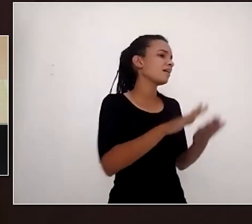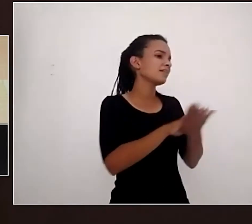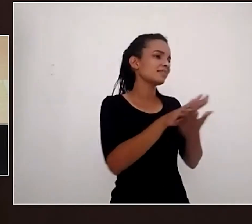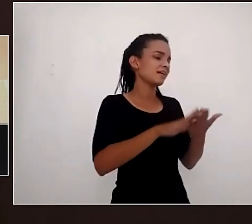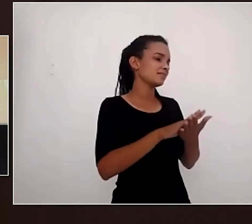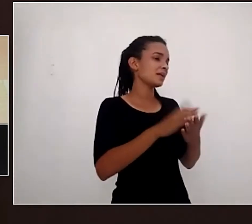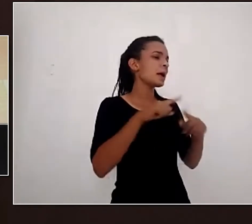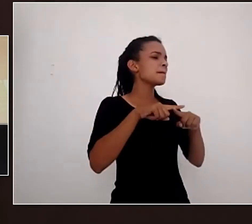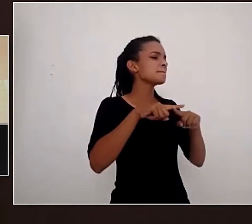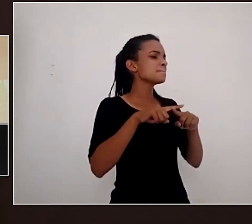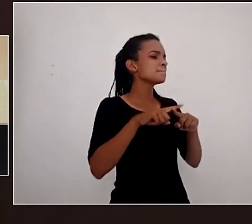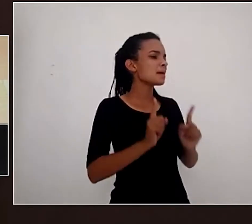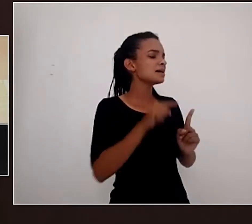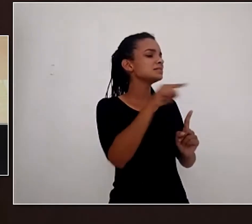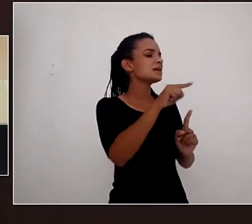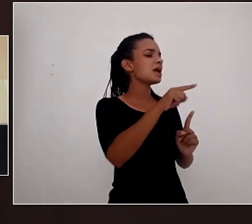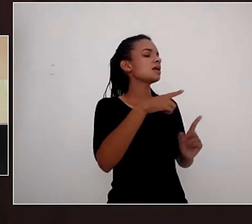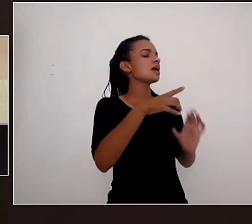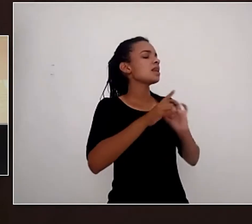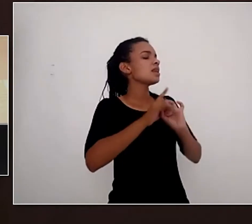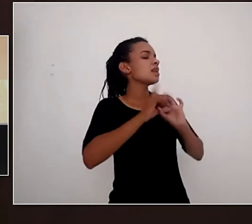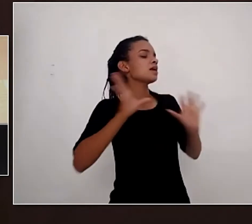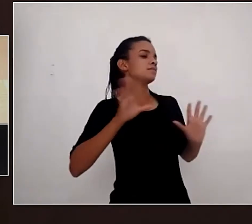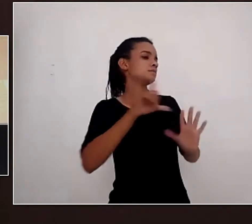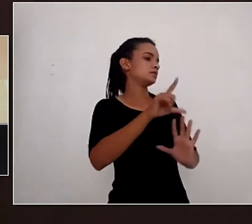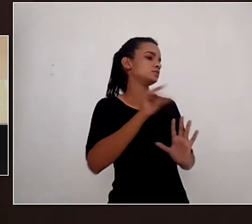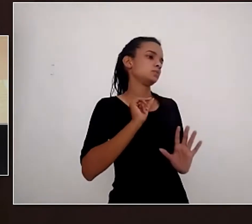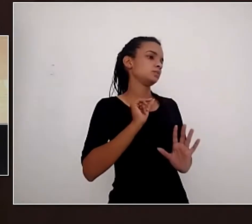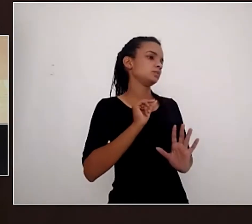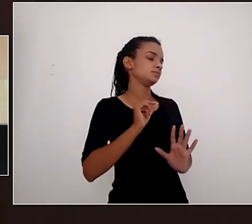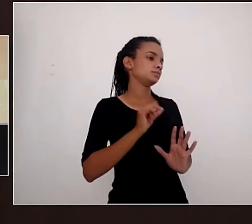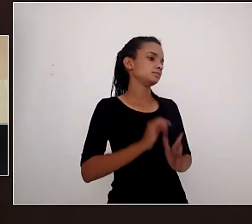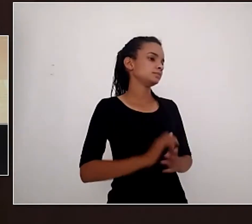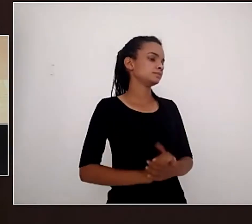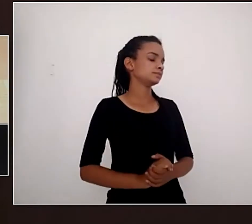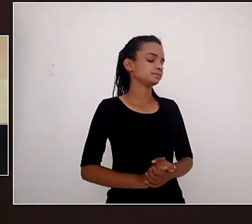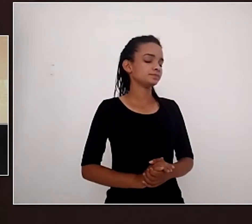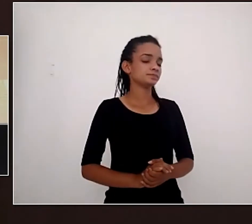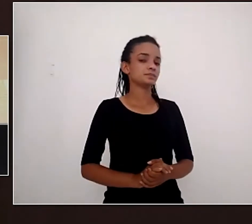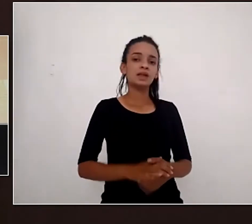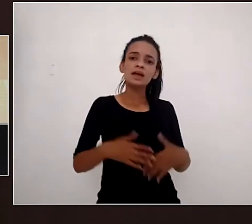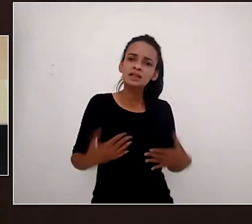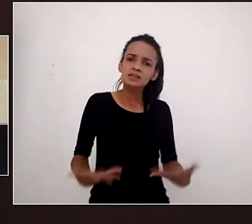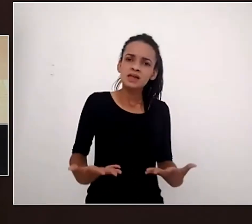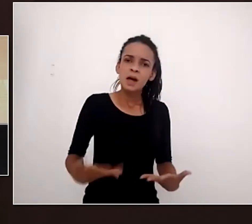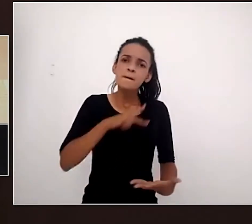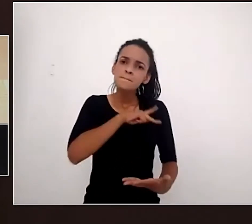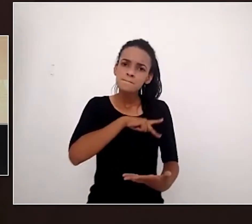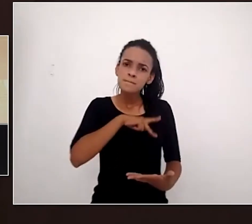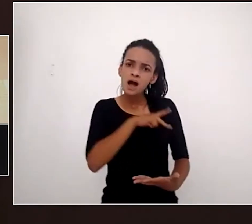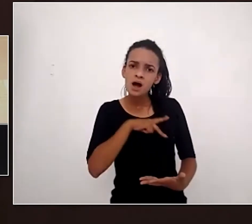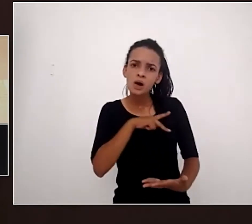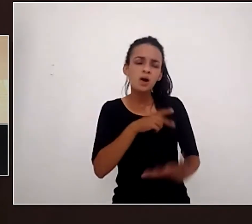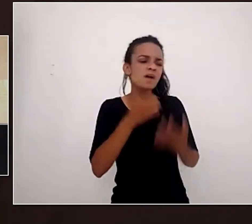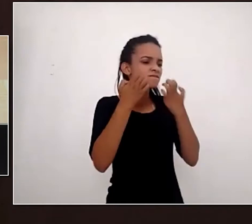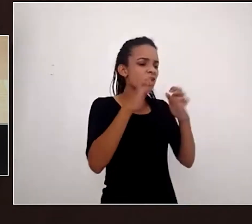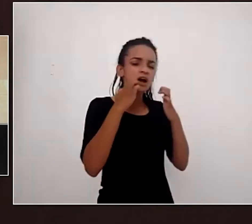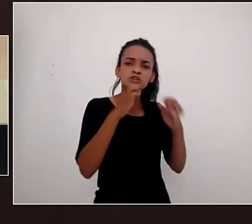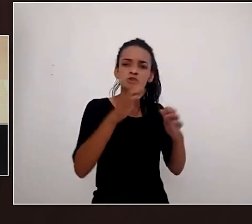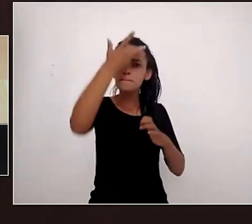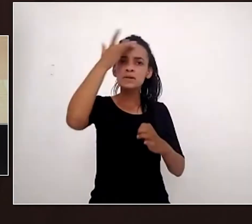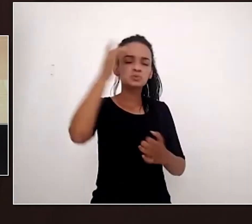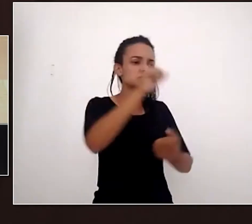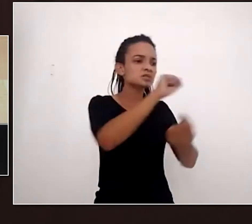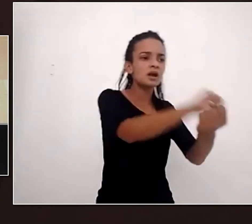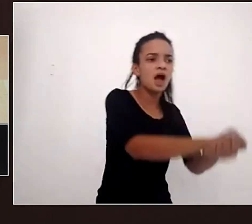vontade. Então, ele pregou o Evangelho até para um escravo, fugitivo, quem sabe